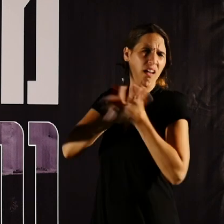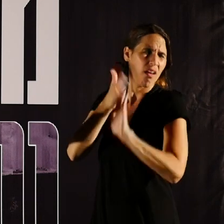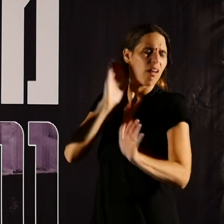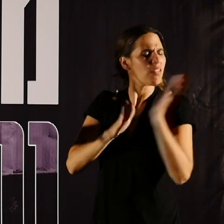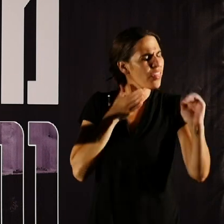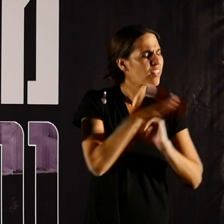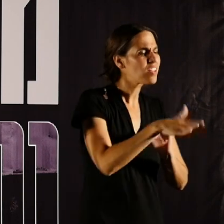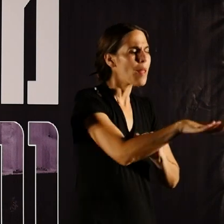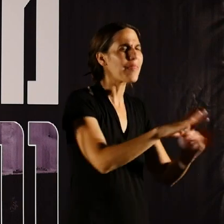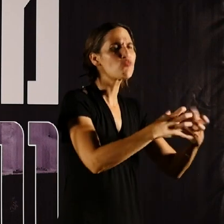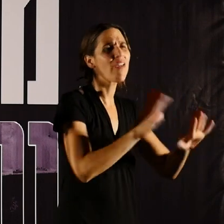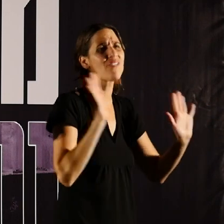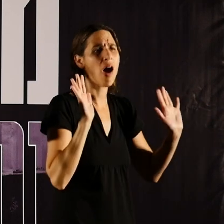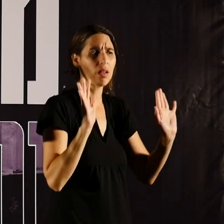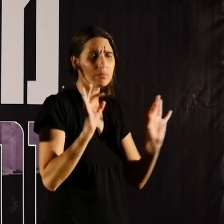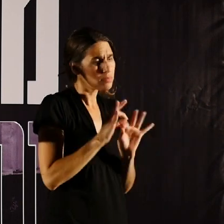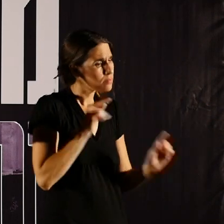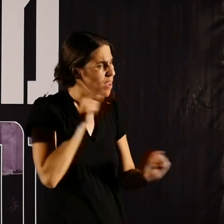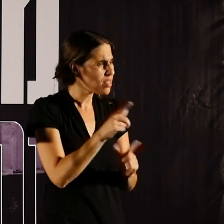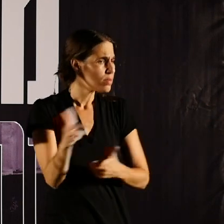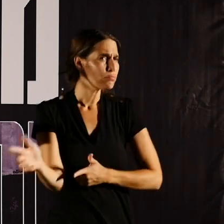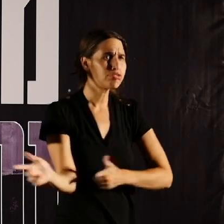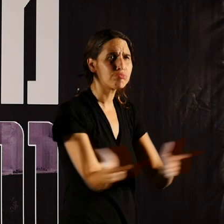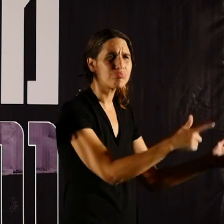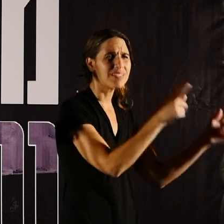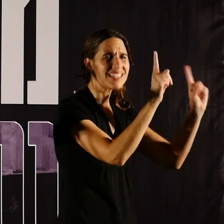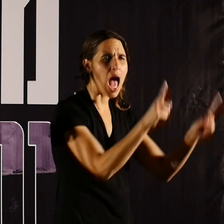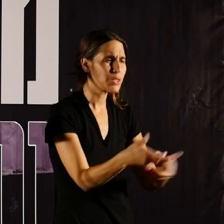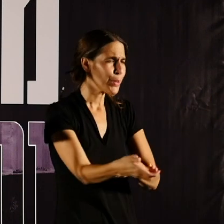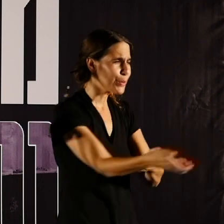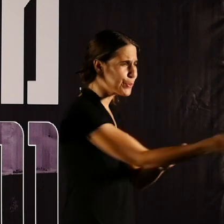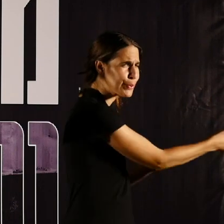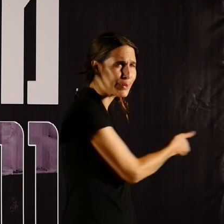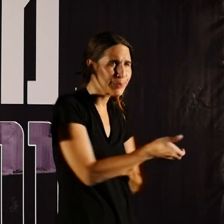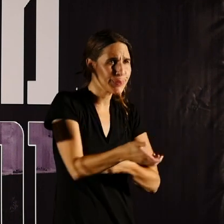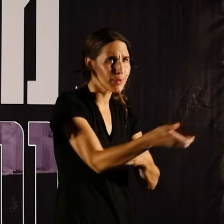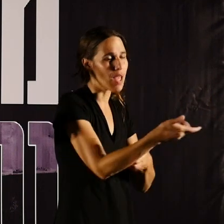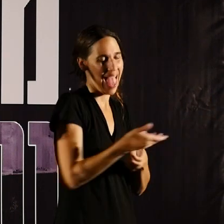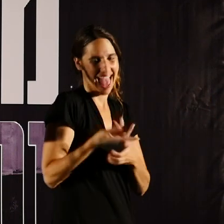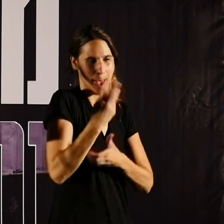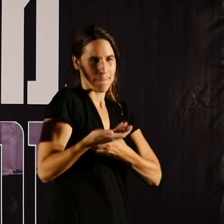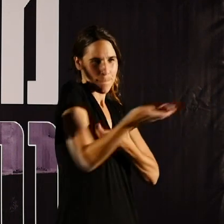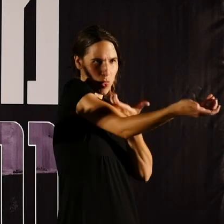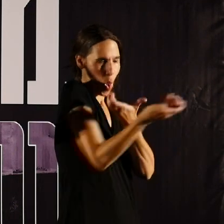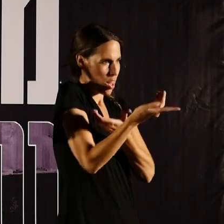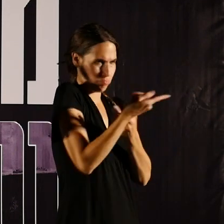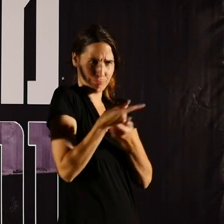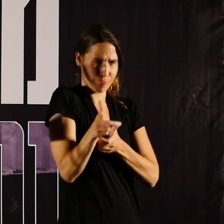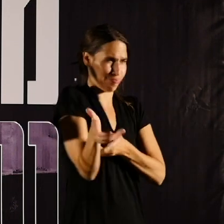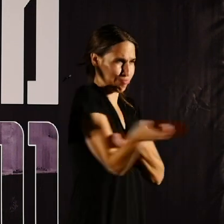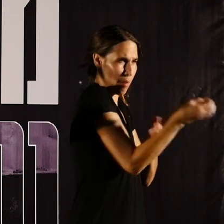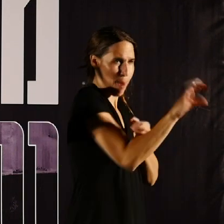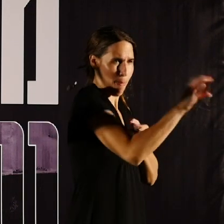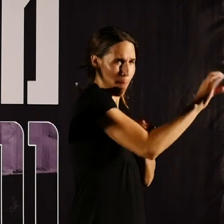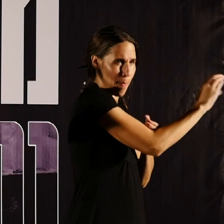לפאת של הכפר שם פשוט באתי ריססתי אותם בגז במטול היה לי מטוליסט שרה את זה מאוד מהר